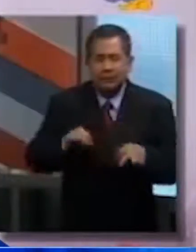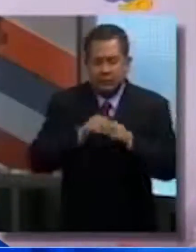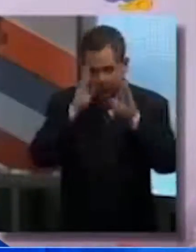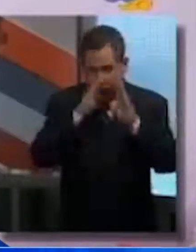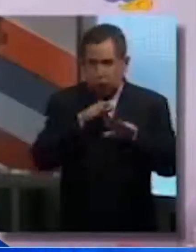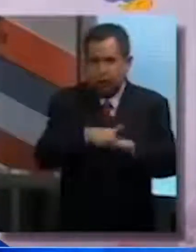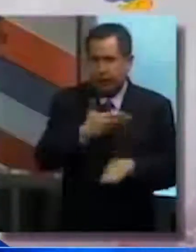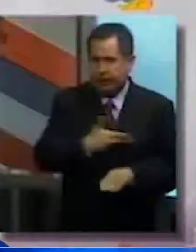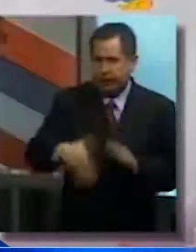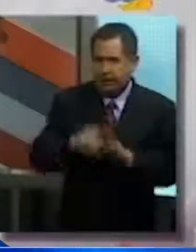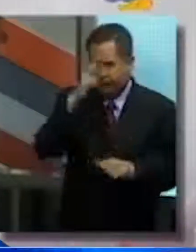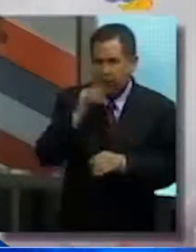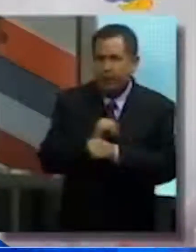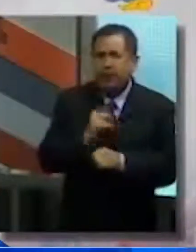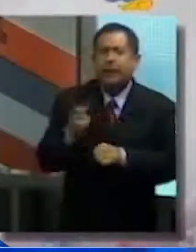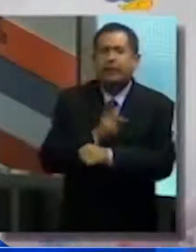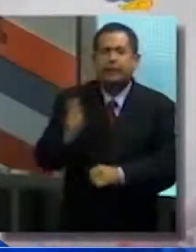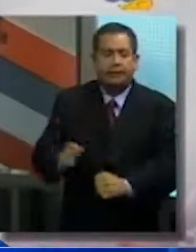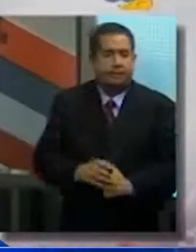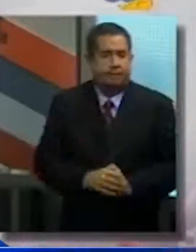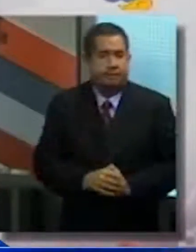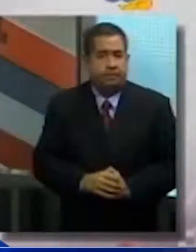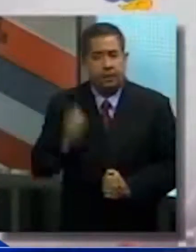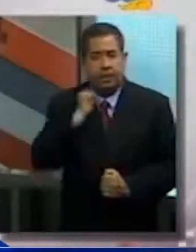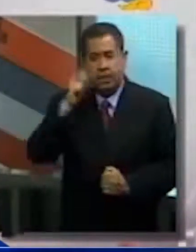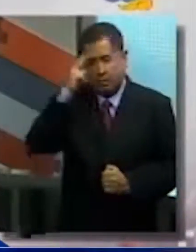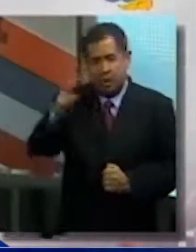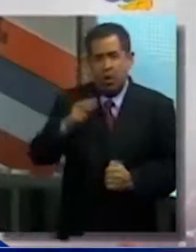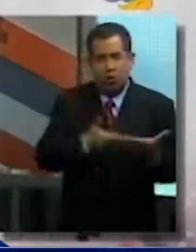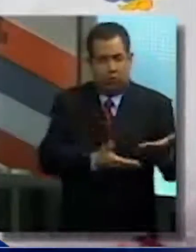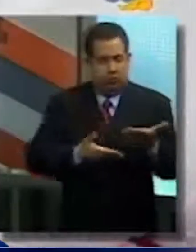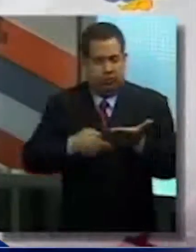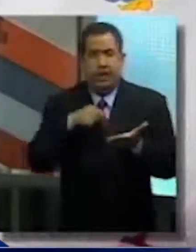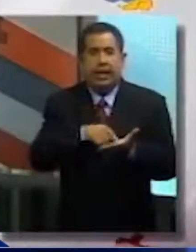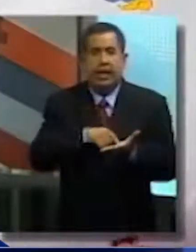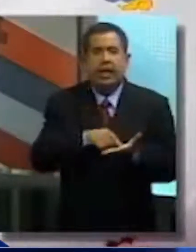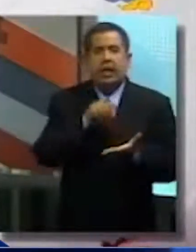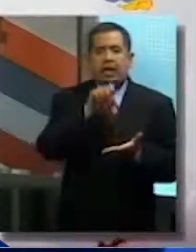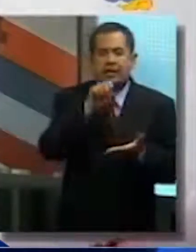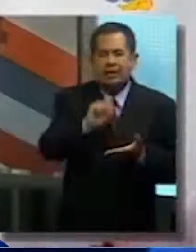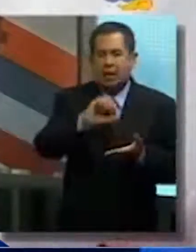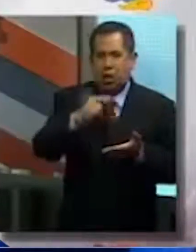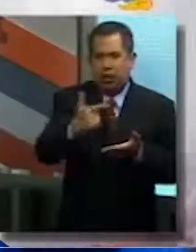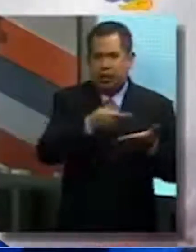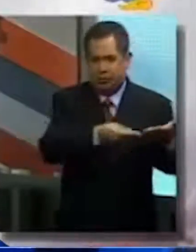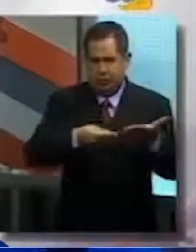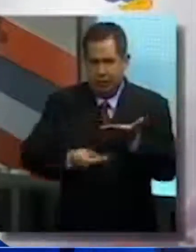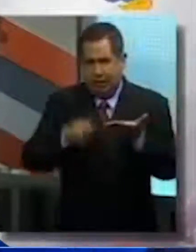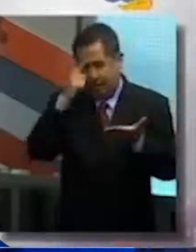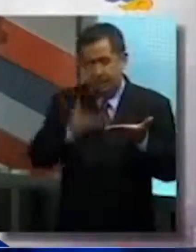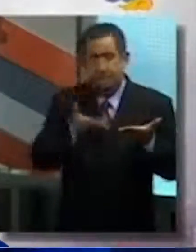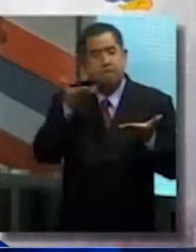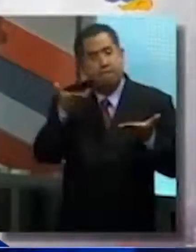de la República. El Senado de la República recibió oficio de la Secretaría de Gobernación por el que solicita